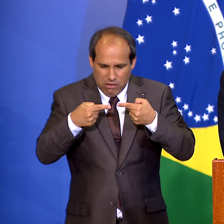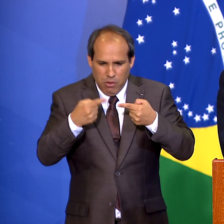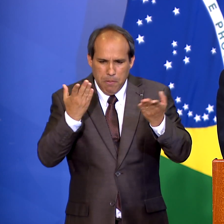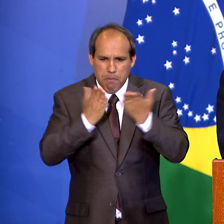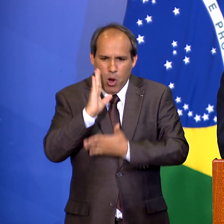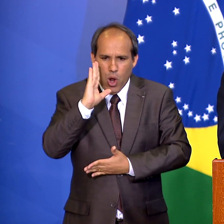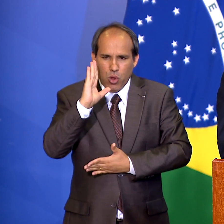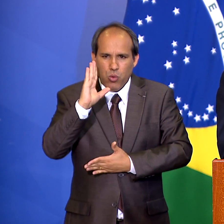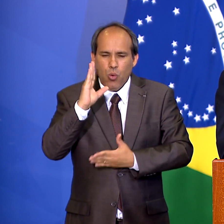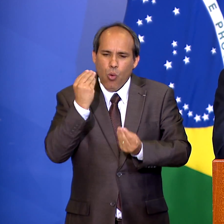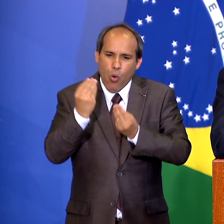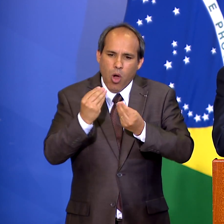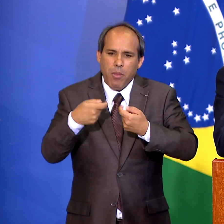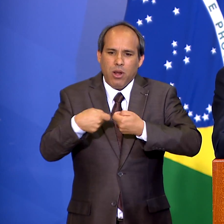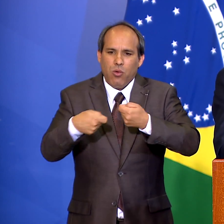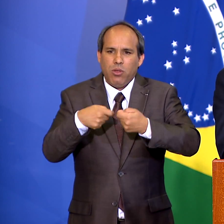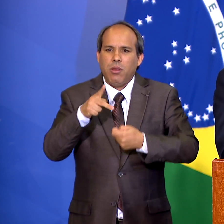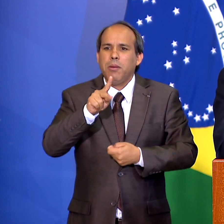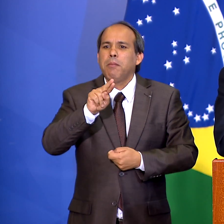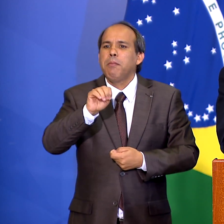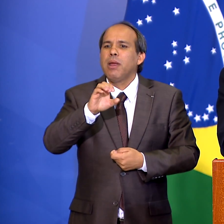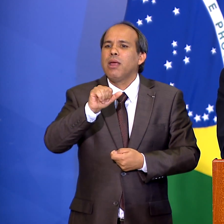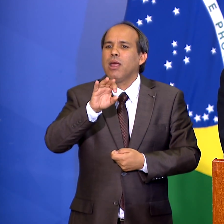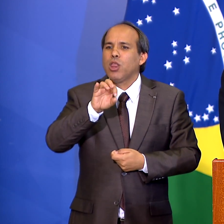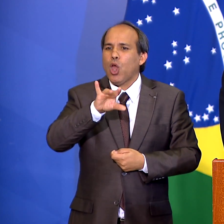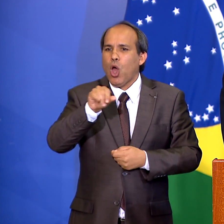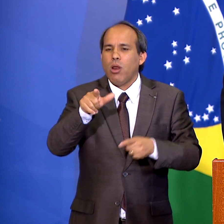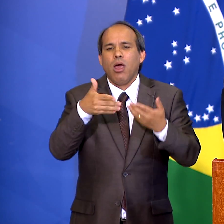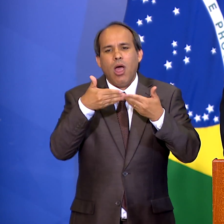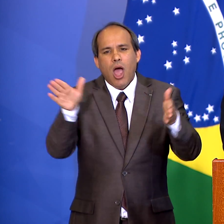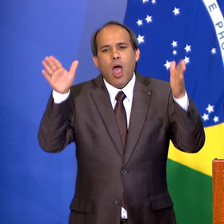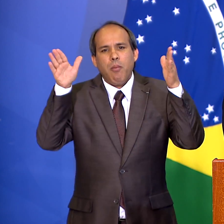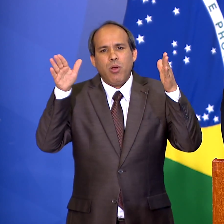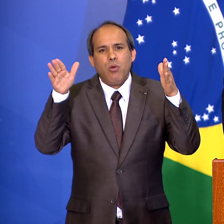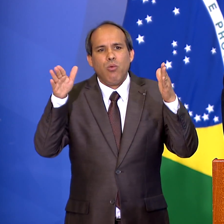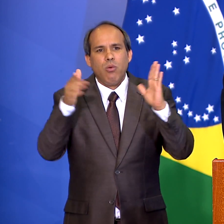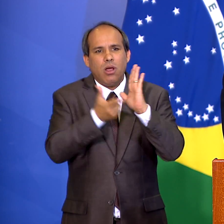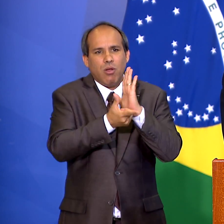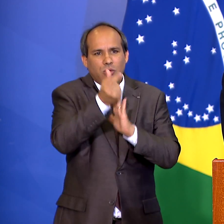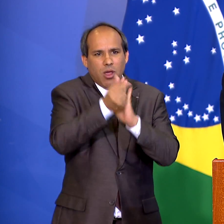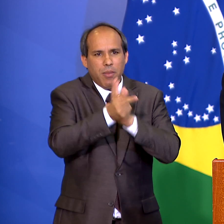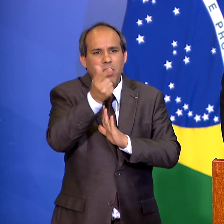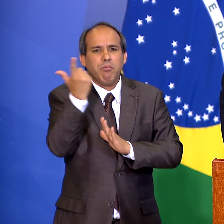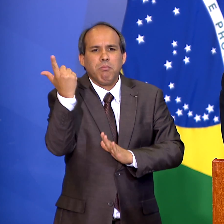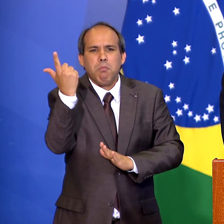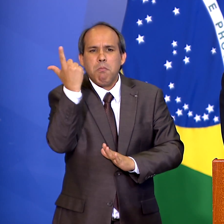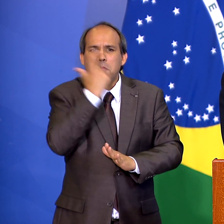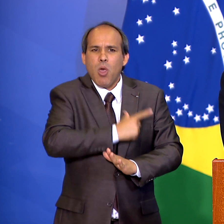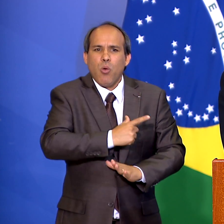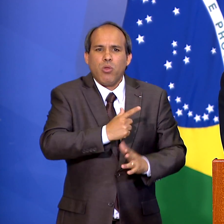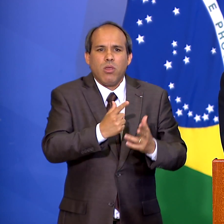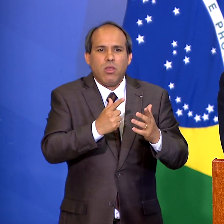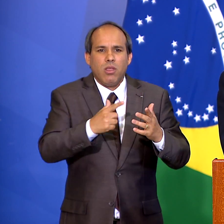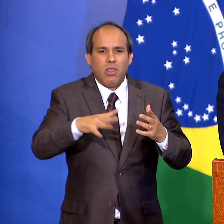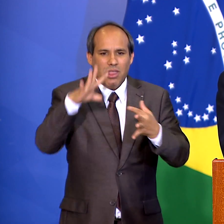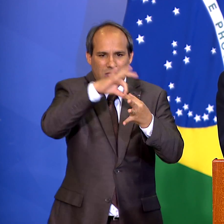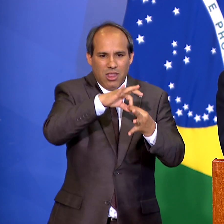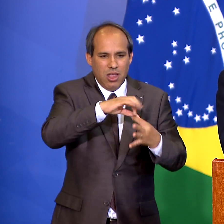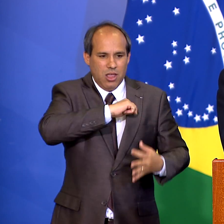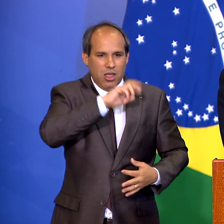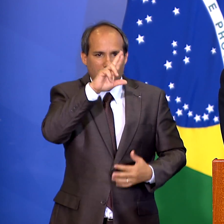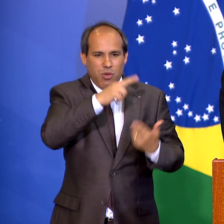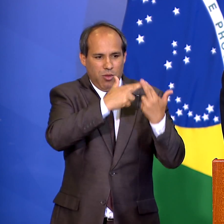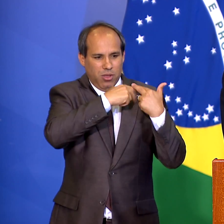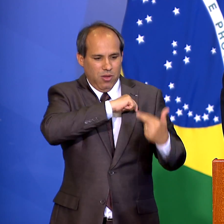a questão dos precatórios, que nos abriu espaço dentro de uma responsabilidade fiscal para conseguimos este auxílio emergencial de R$